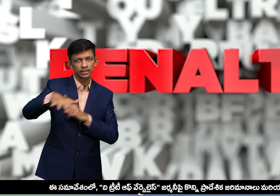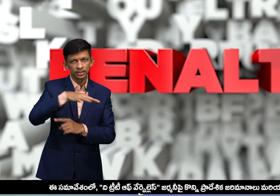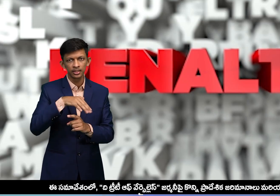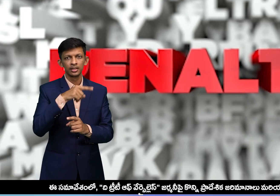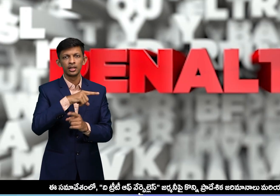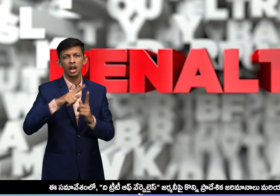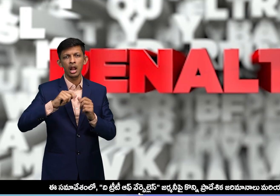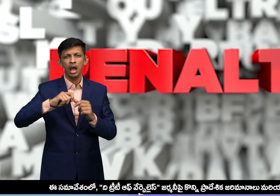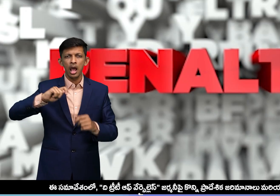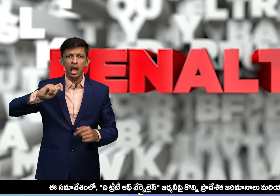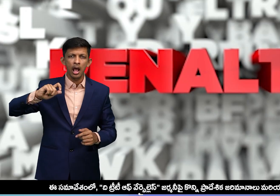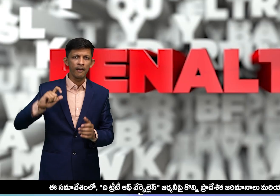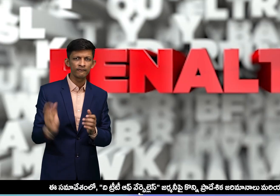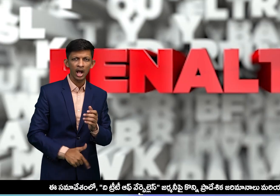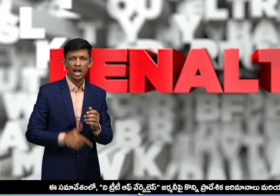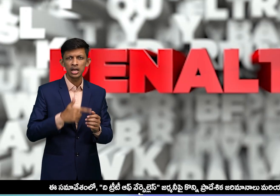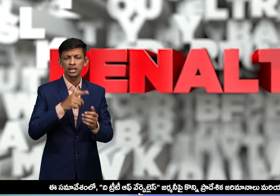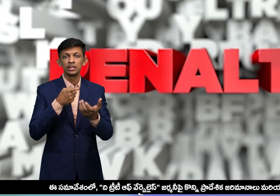కోతలను విధించింది.